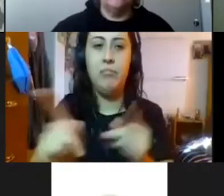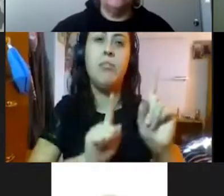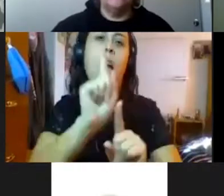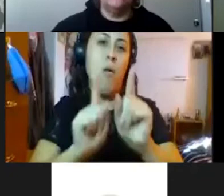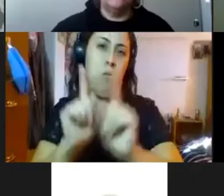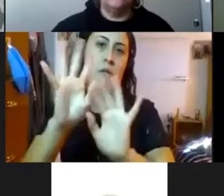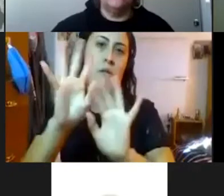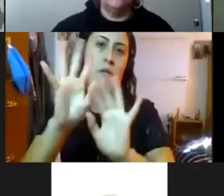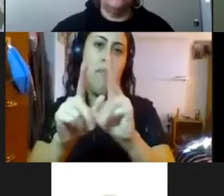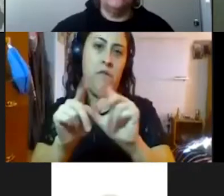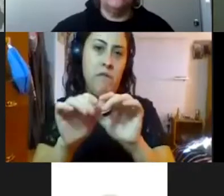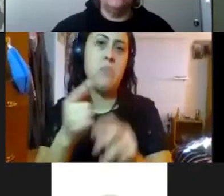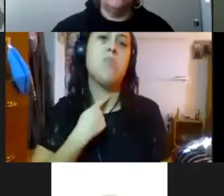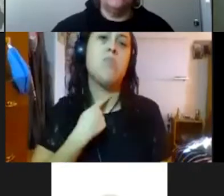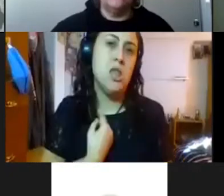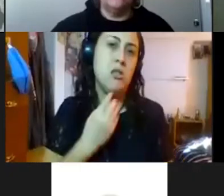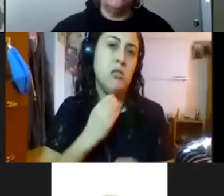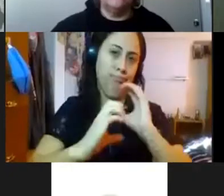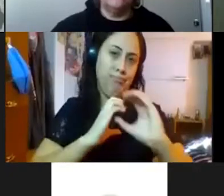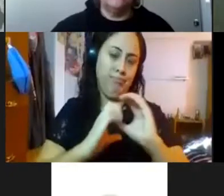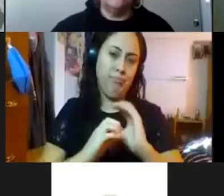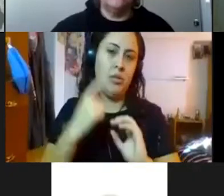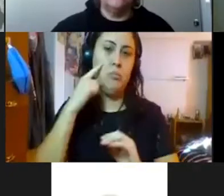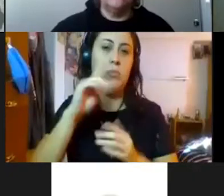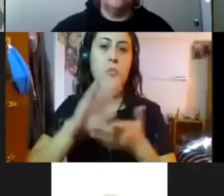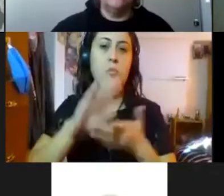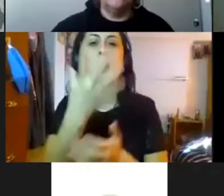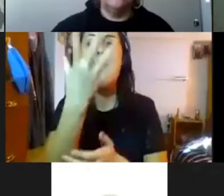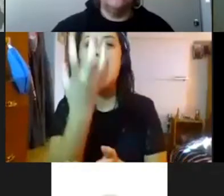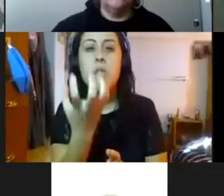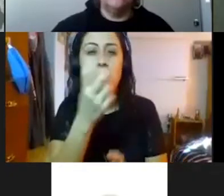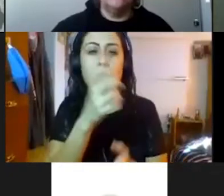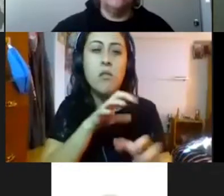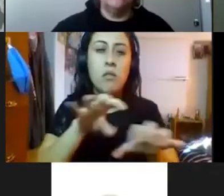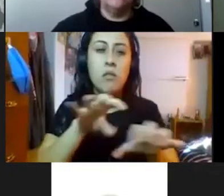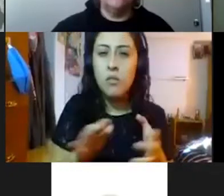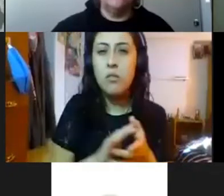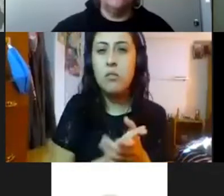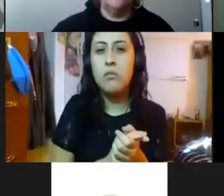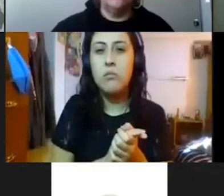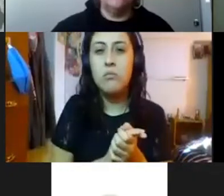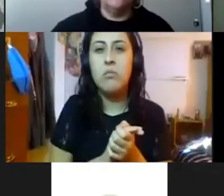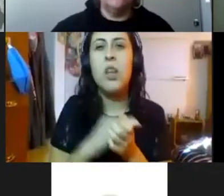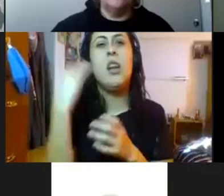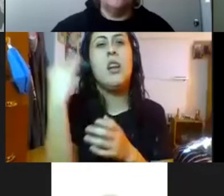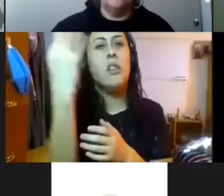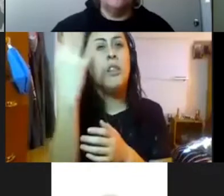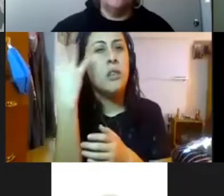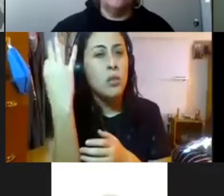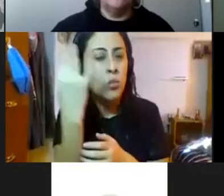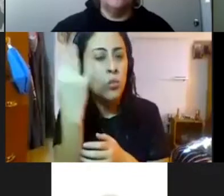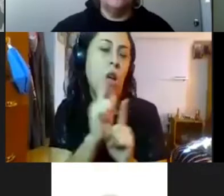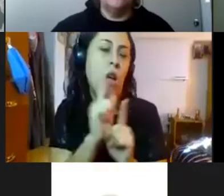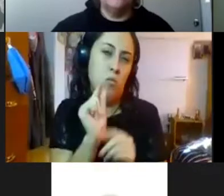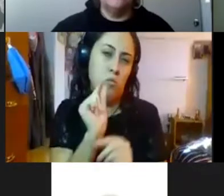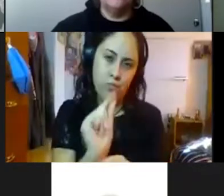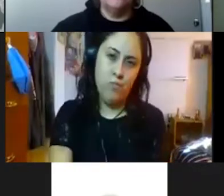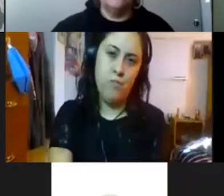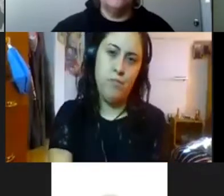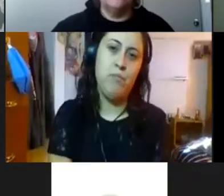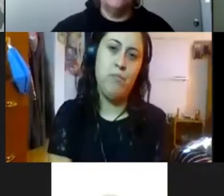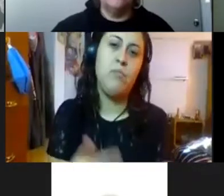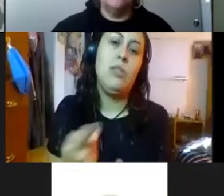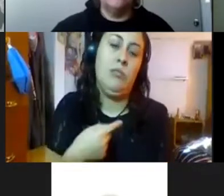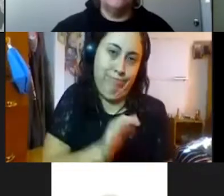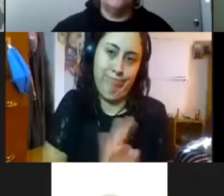educativas, pero para bajar datos, sacar algunas cosas, algunas reuniones. Eso les puedo contar.